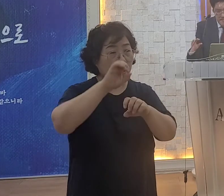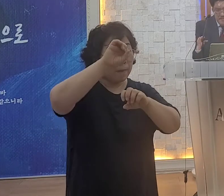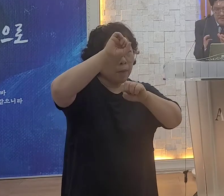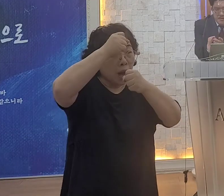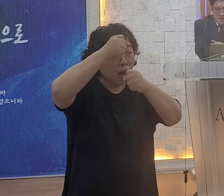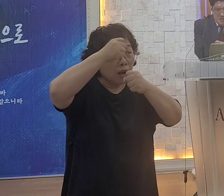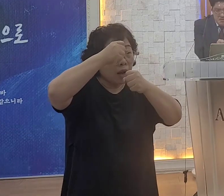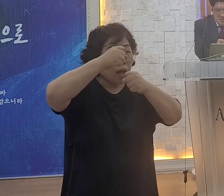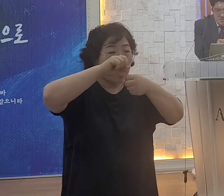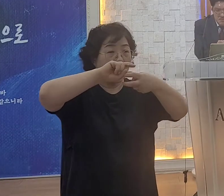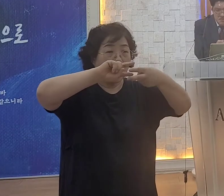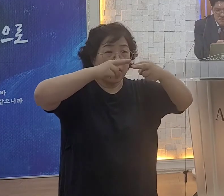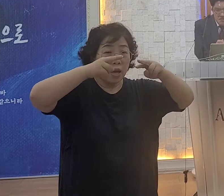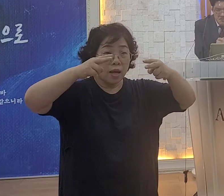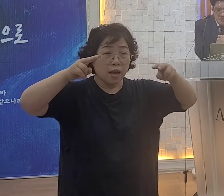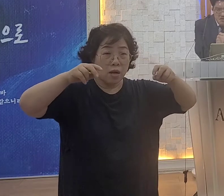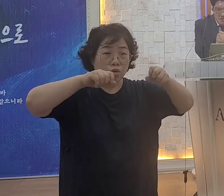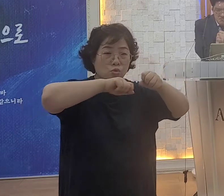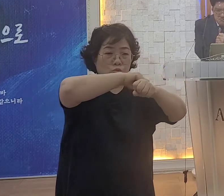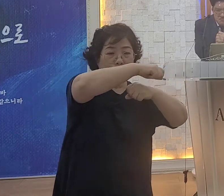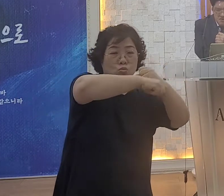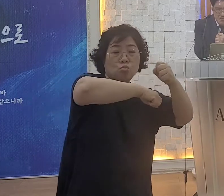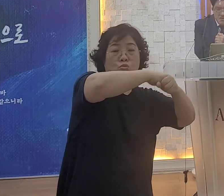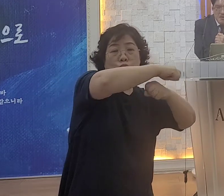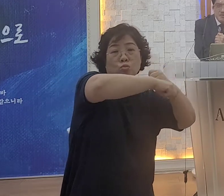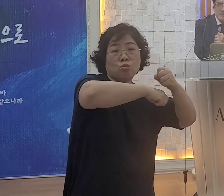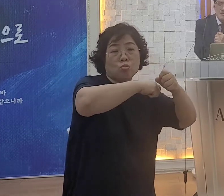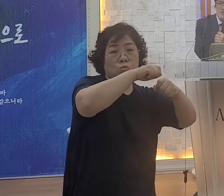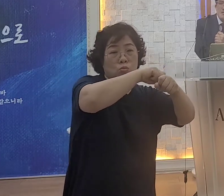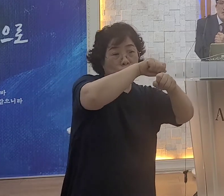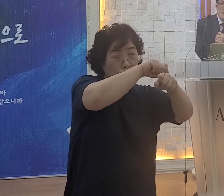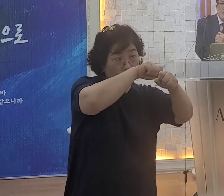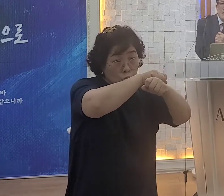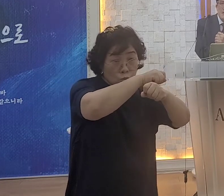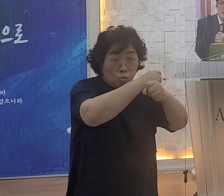가는데 끈을 채워서 줄을 매는데